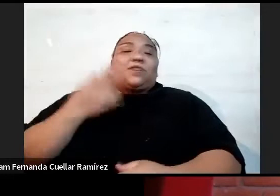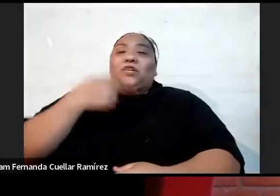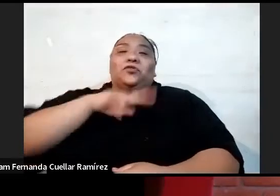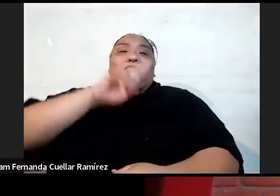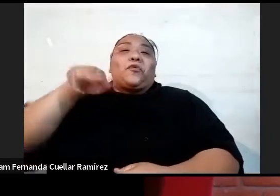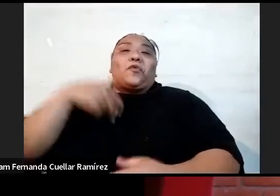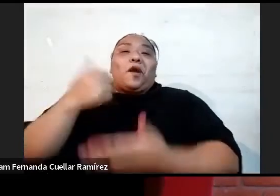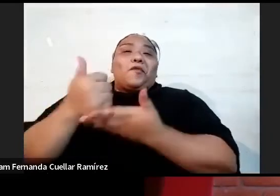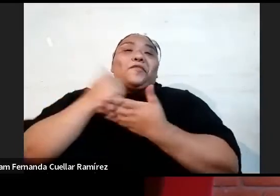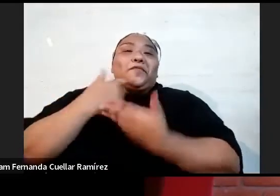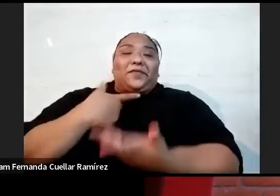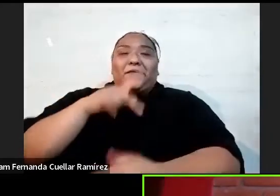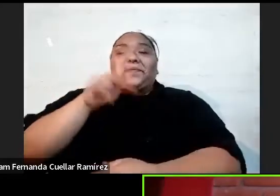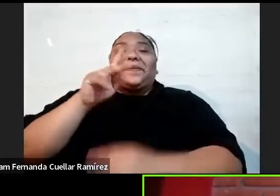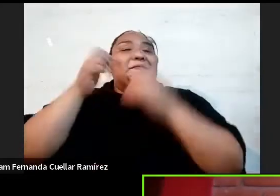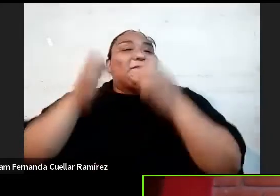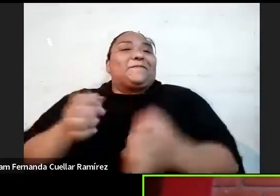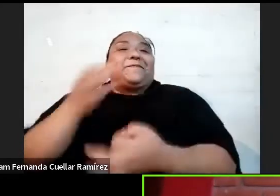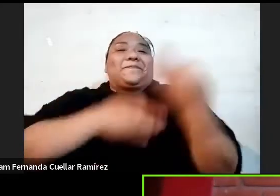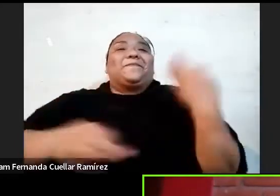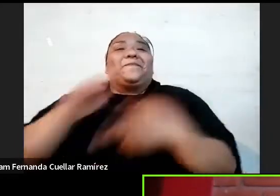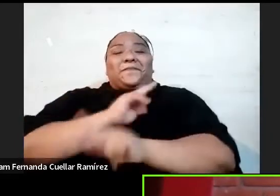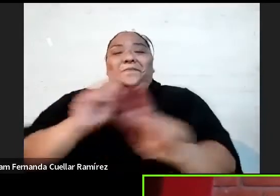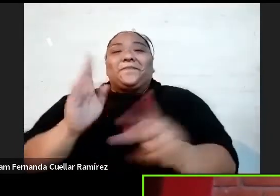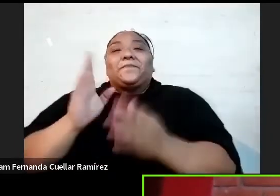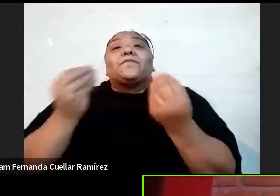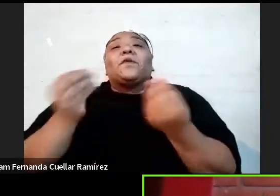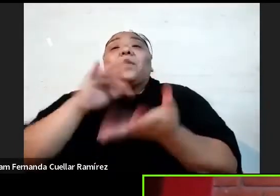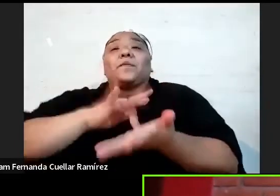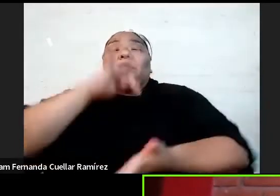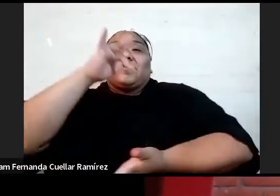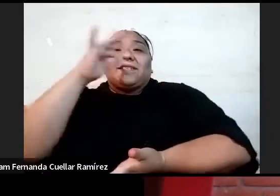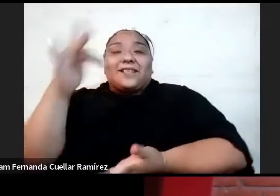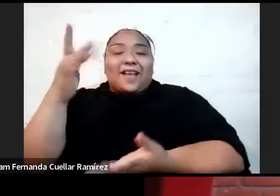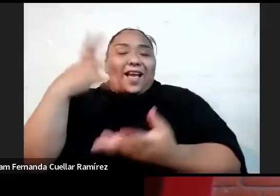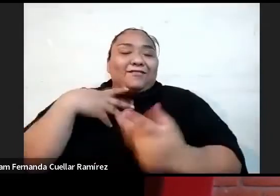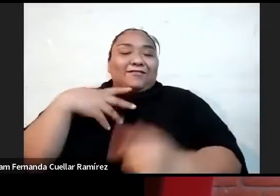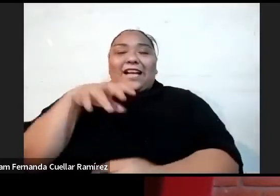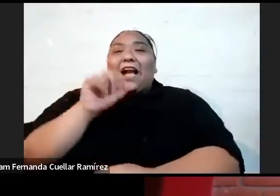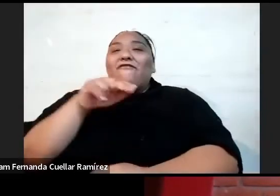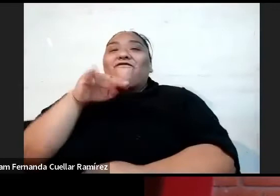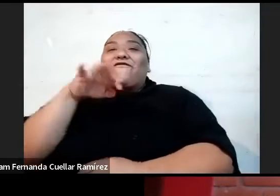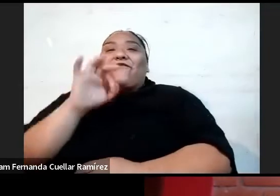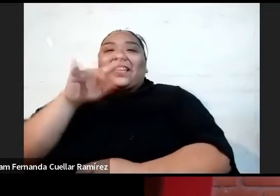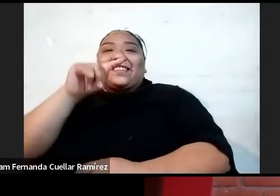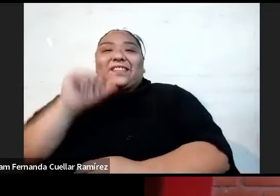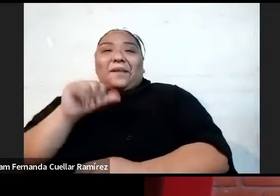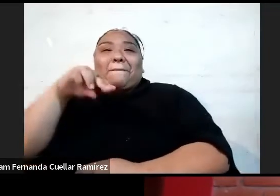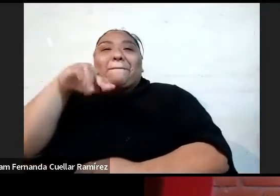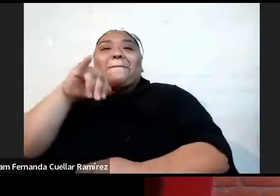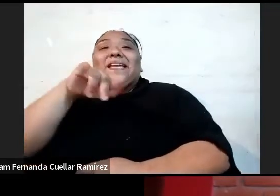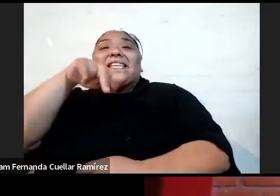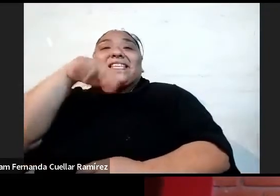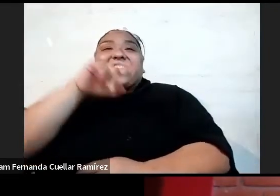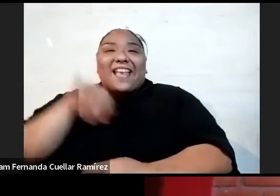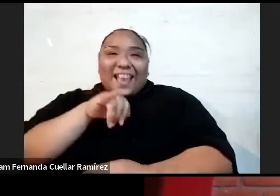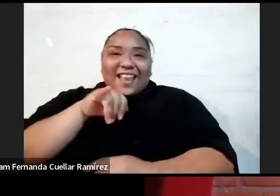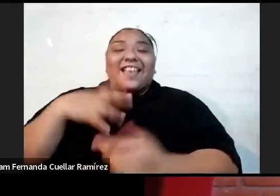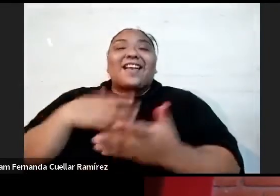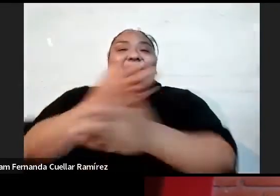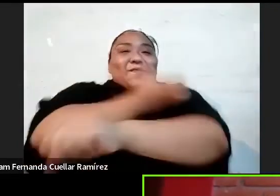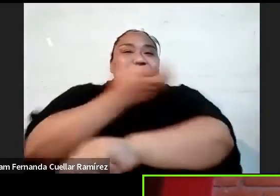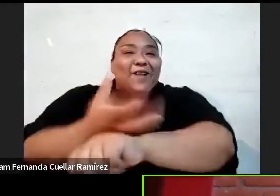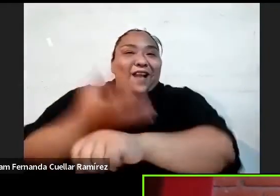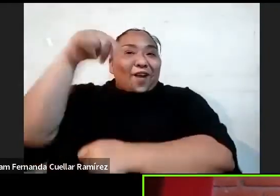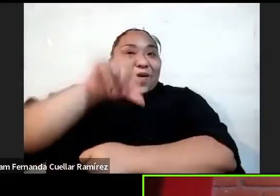pero aquí estamos todos. Bueno, pues muchísimas gracias, Anne Feta Minash, por acompañarnos el día de hoy en esta